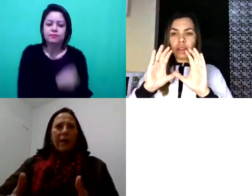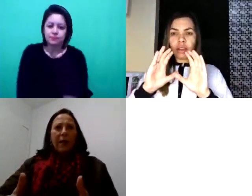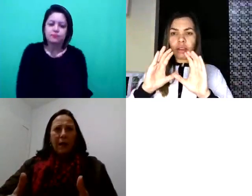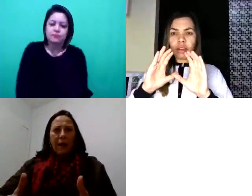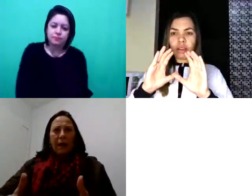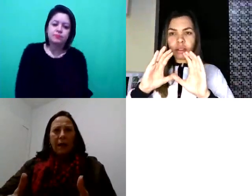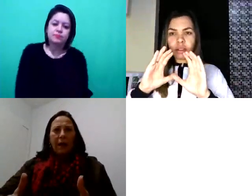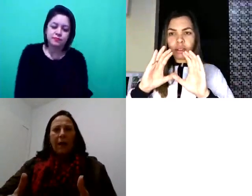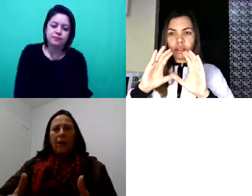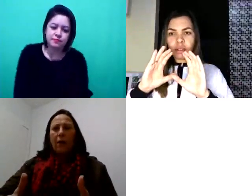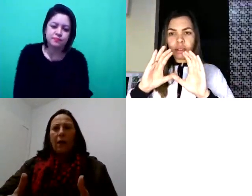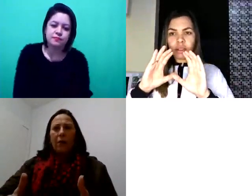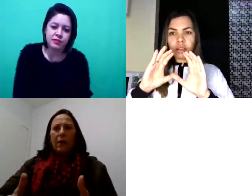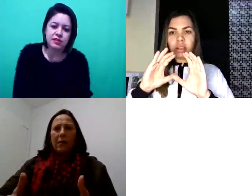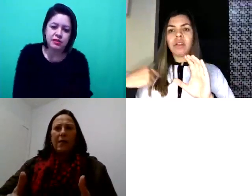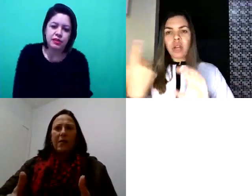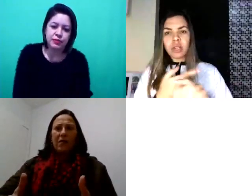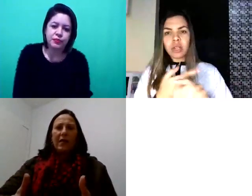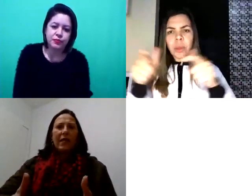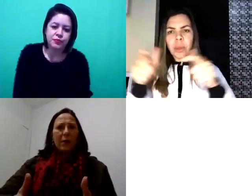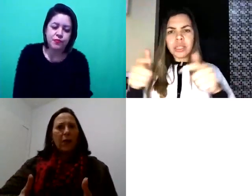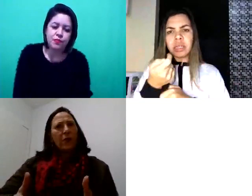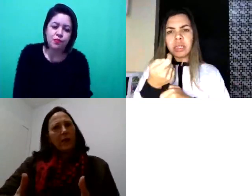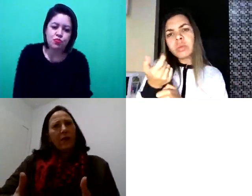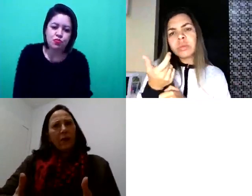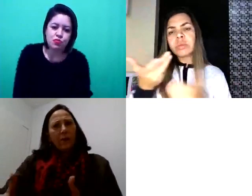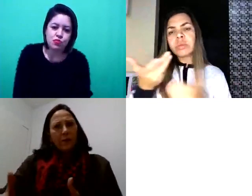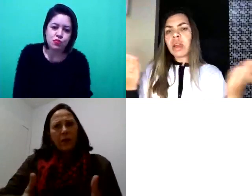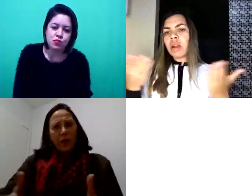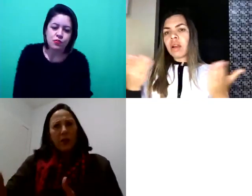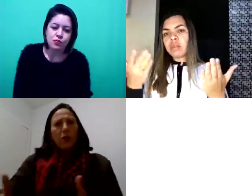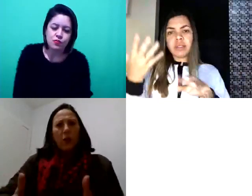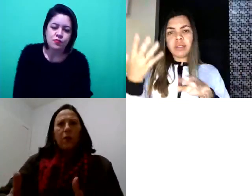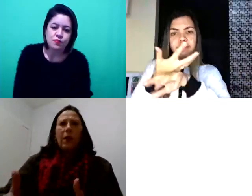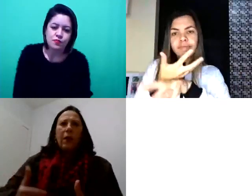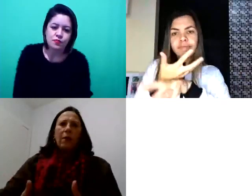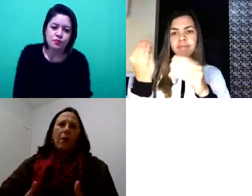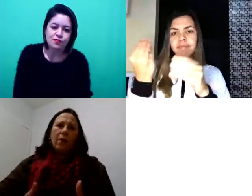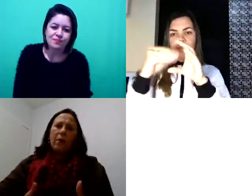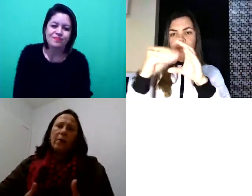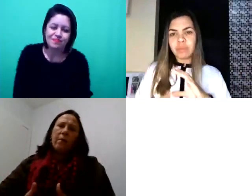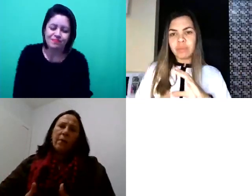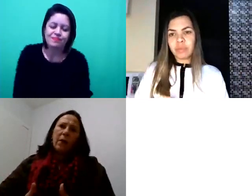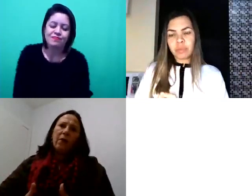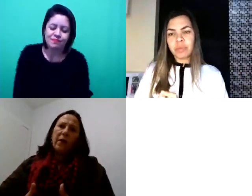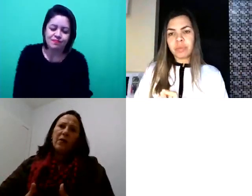mais a colocação das atividades, porque a gente estava com gente com